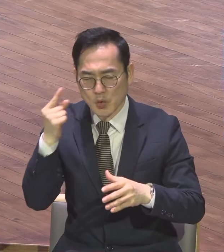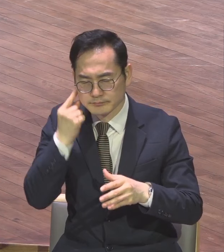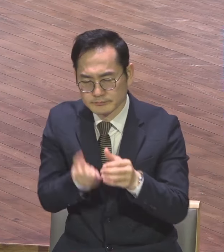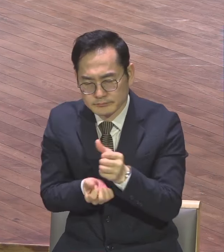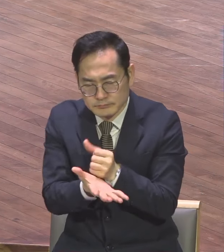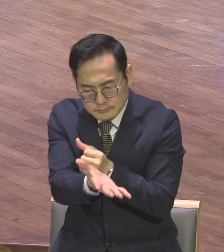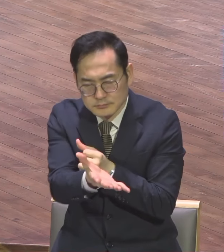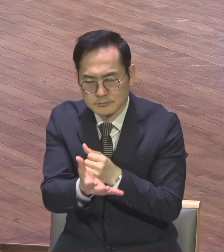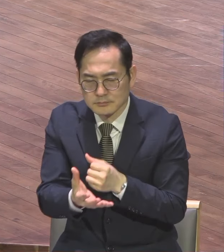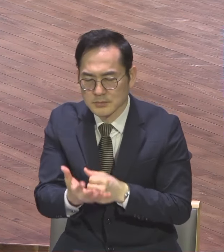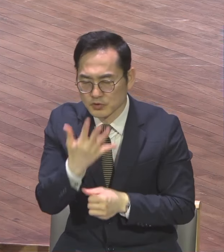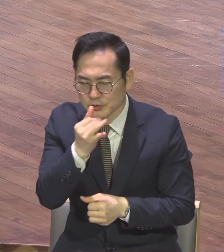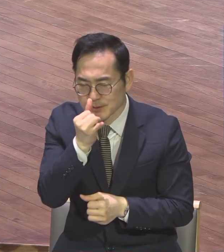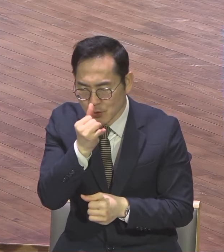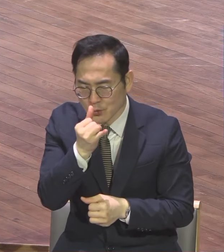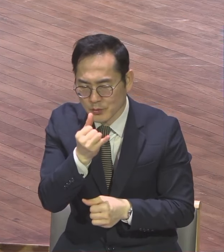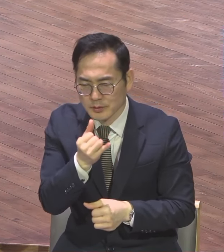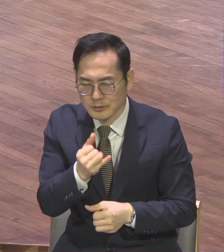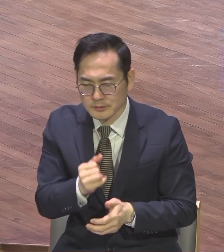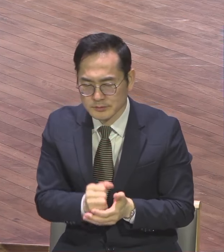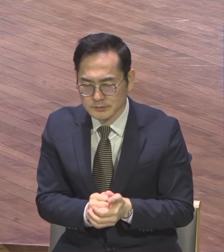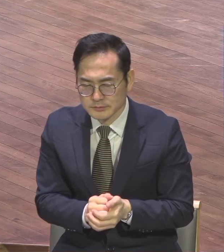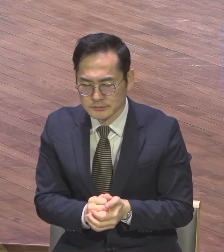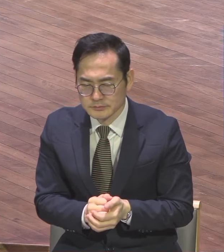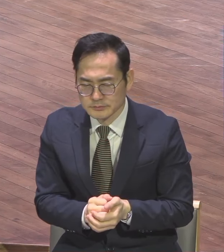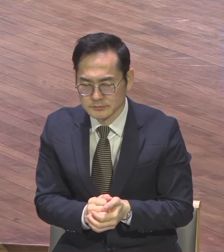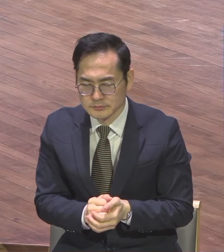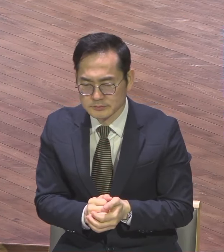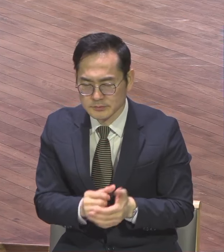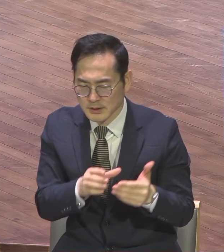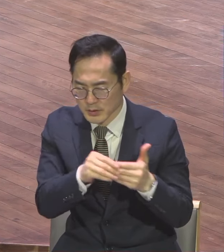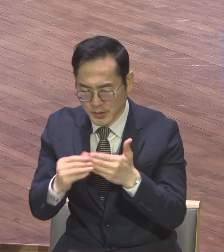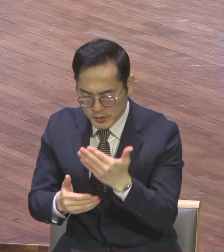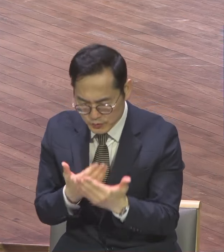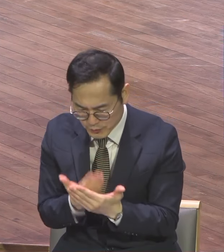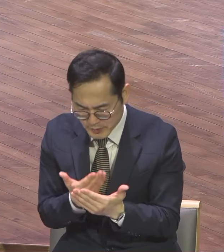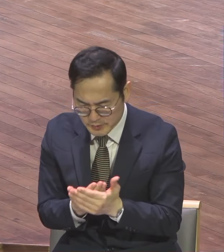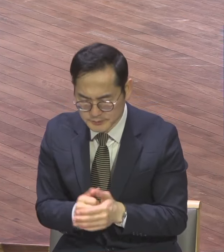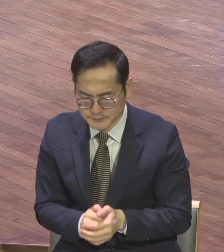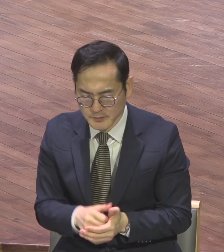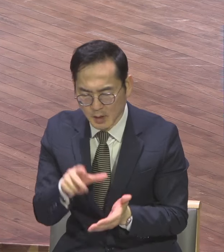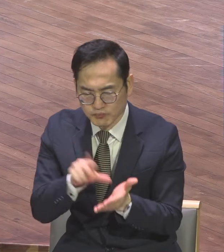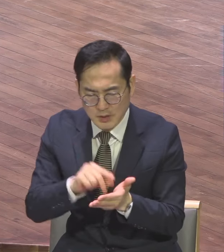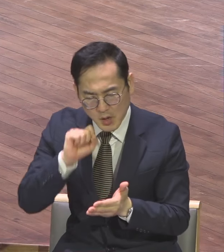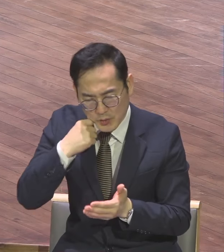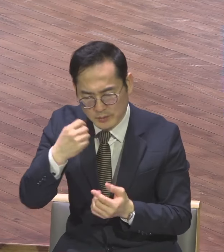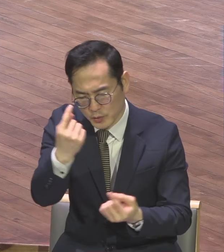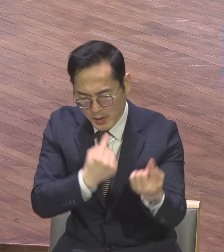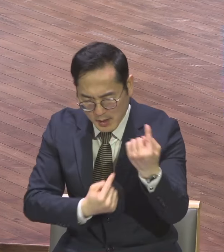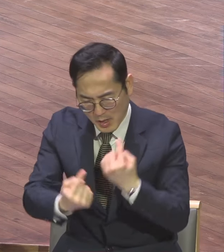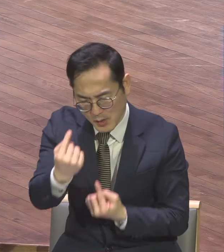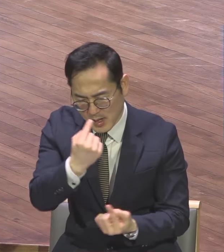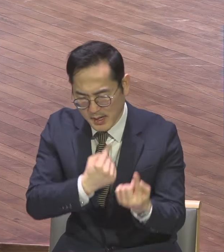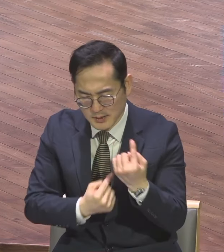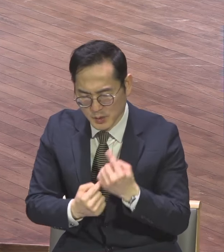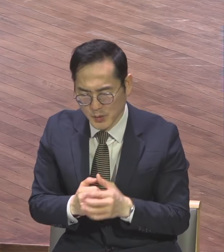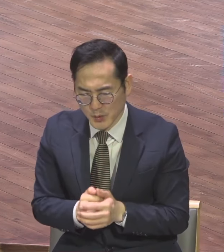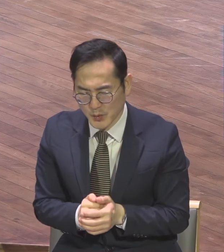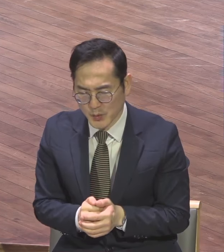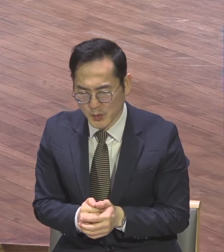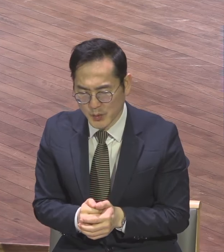우리 렘넌트들이 다 되게 하여 주옵소서. 어떤 문제 사건이 터진 날짜도